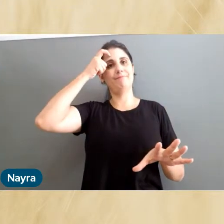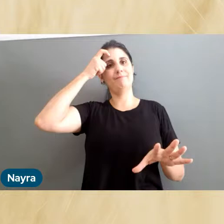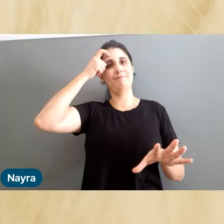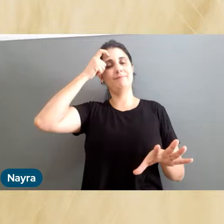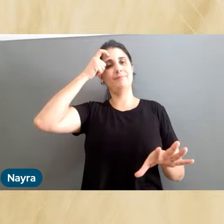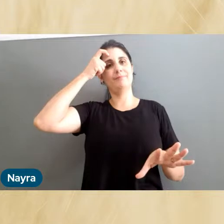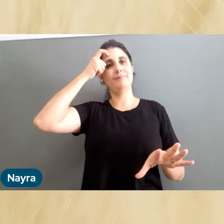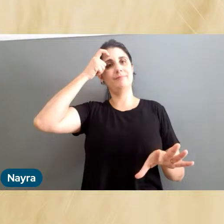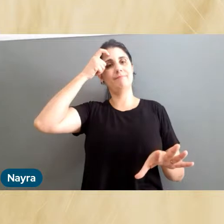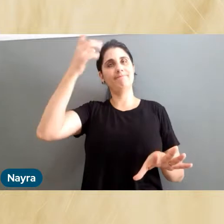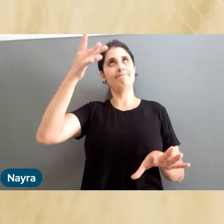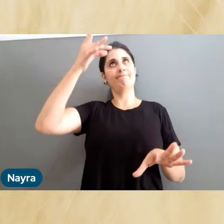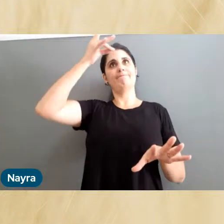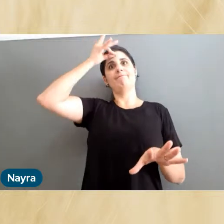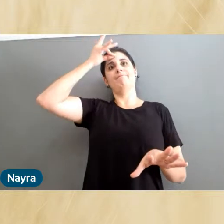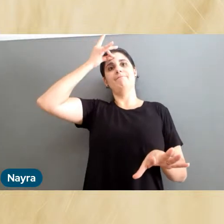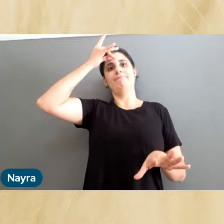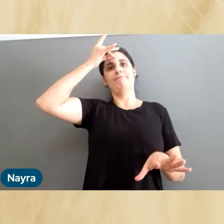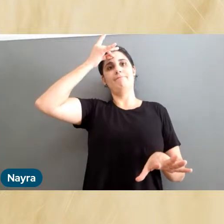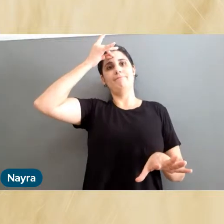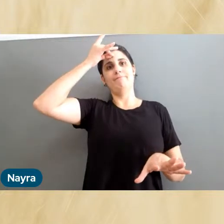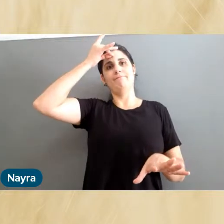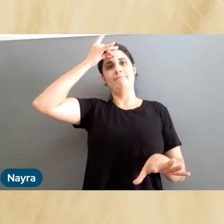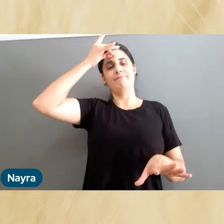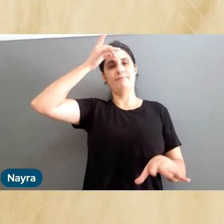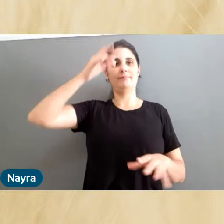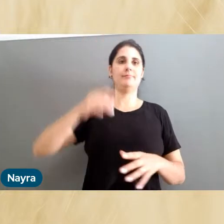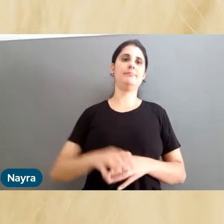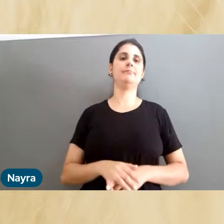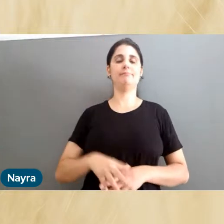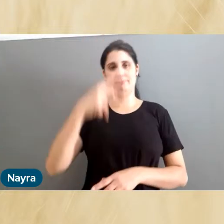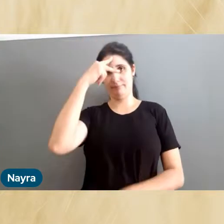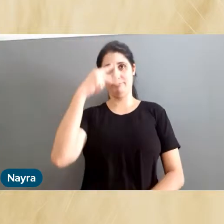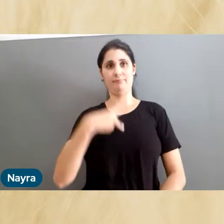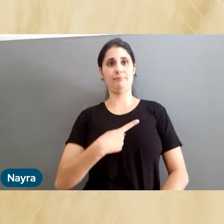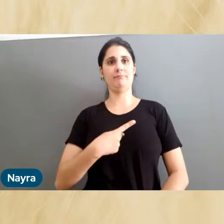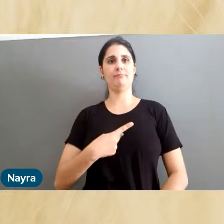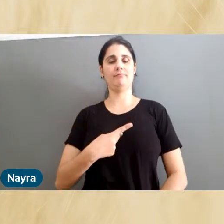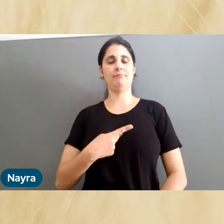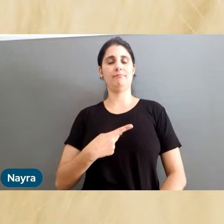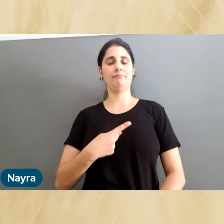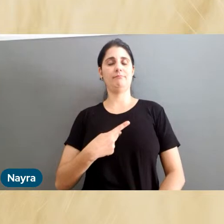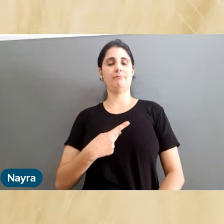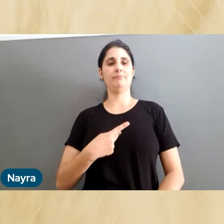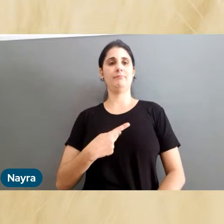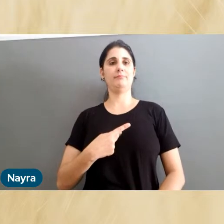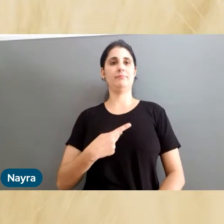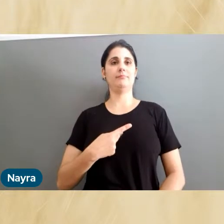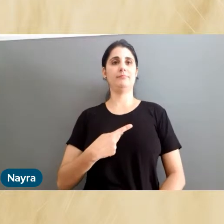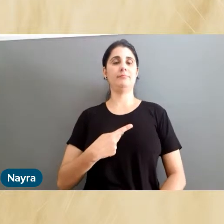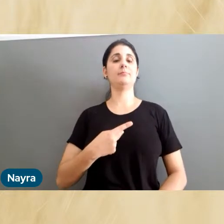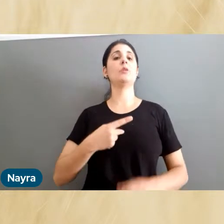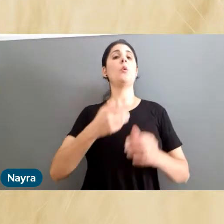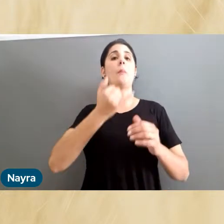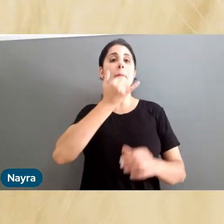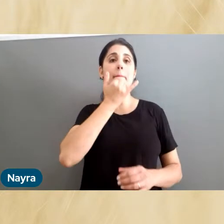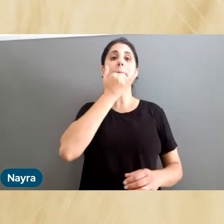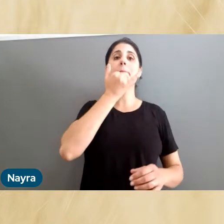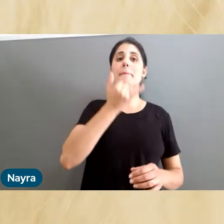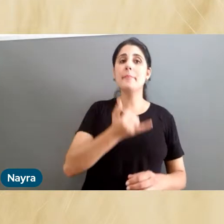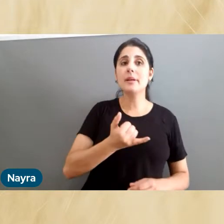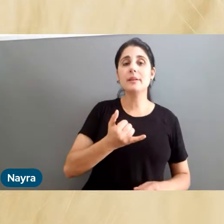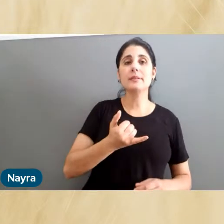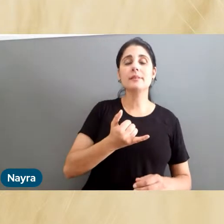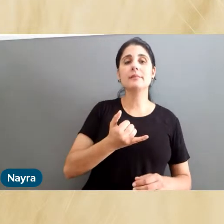daquilo que ela mesma vai estabelecer para si mesma como mecanismo de correção. O perdão é a maneira de nós